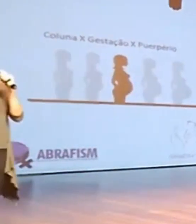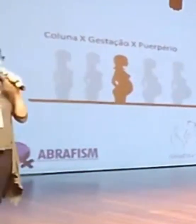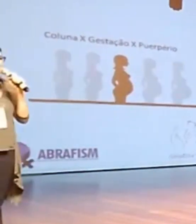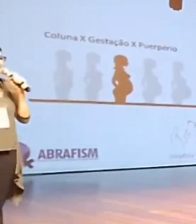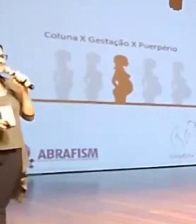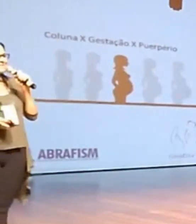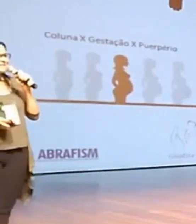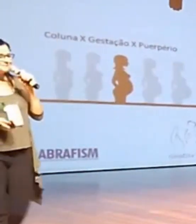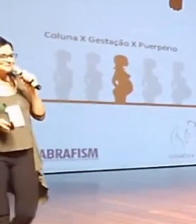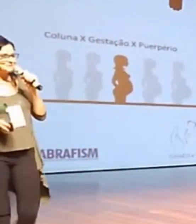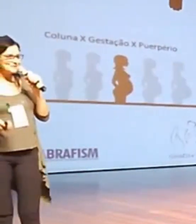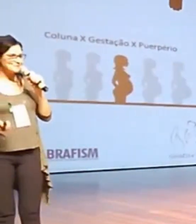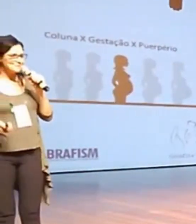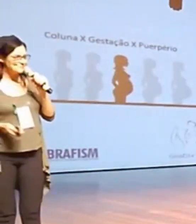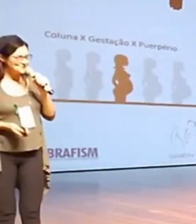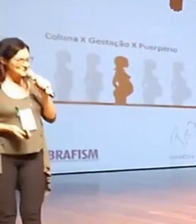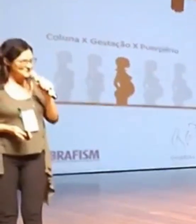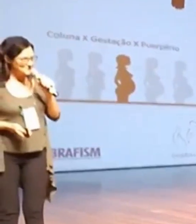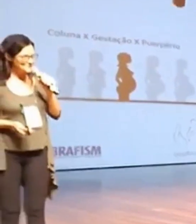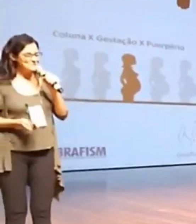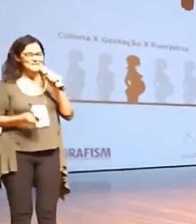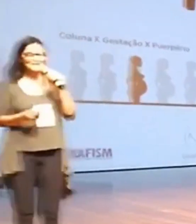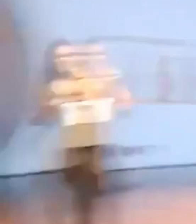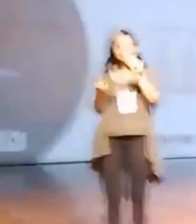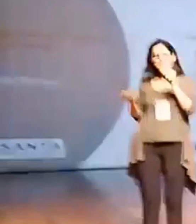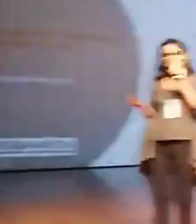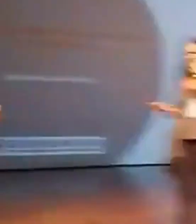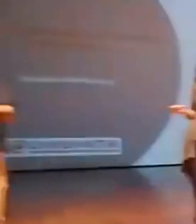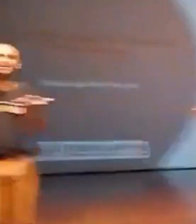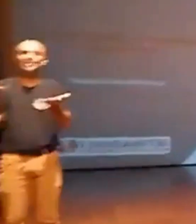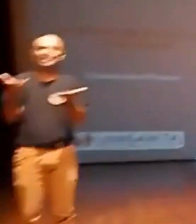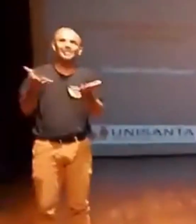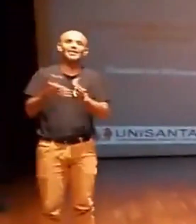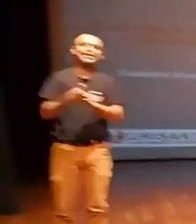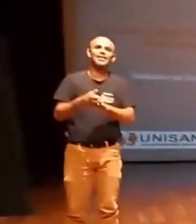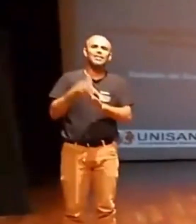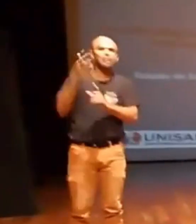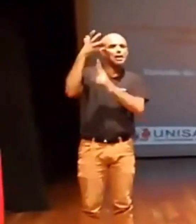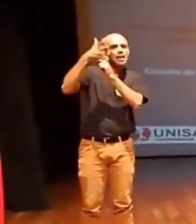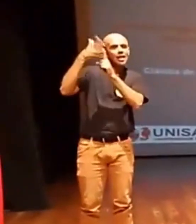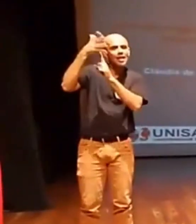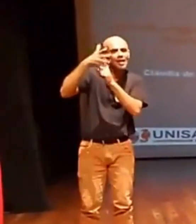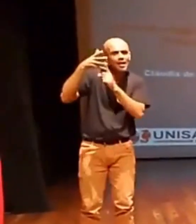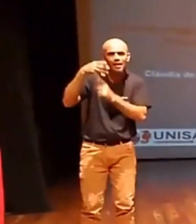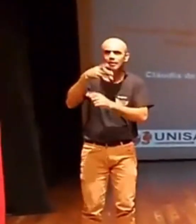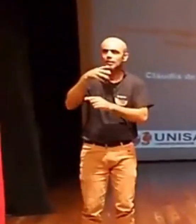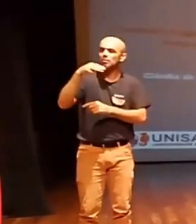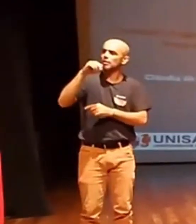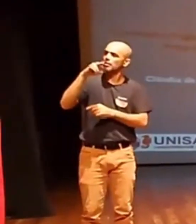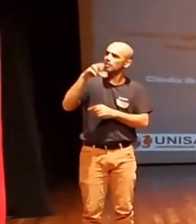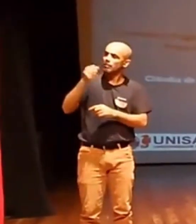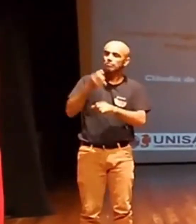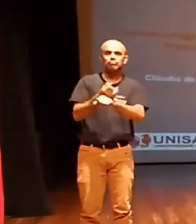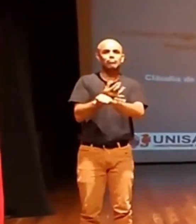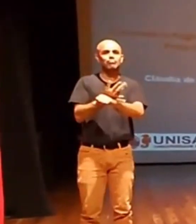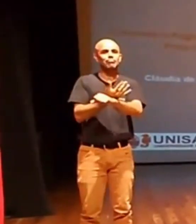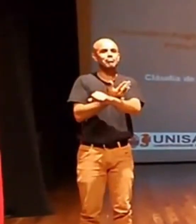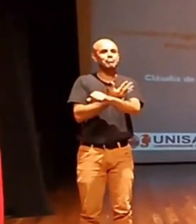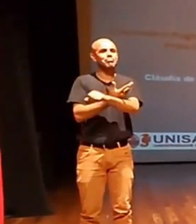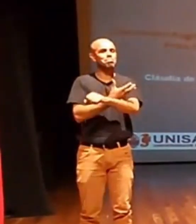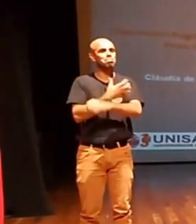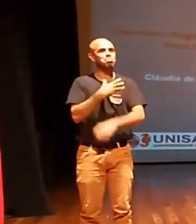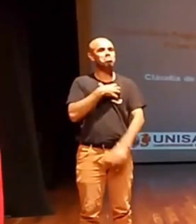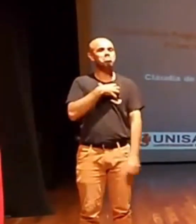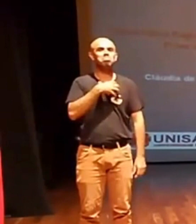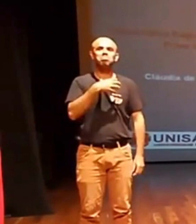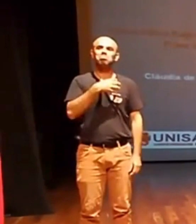todos, né, a doutora Priscila fez o convite, a linda palestra da doutora Mariana, muito emocionante. Eu também